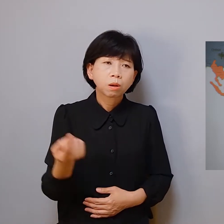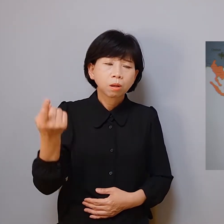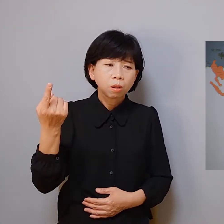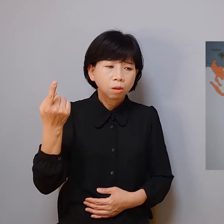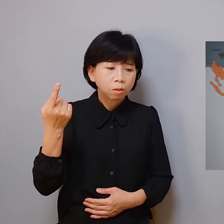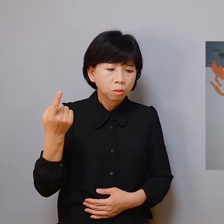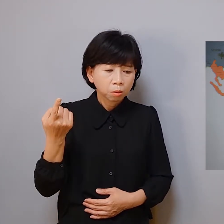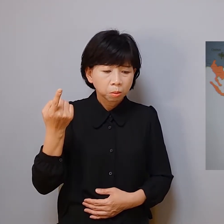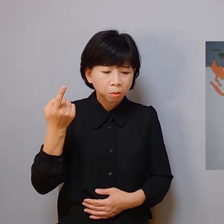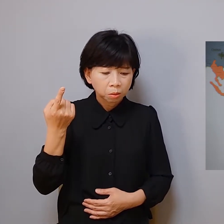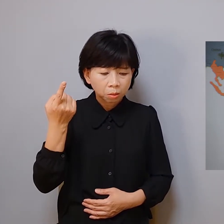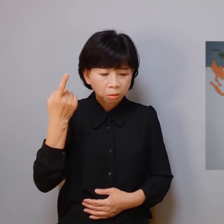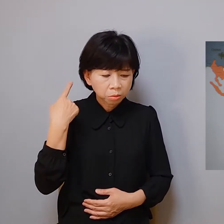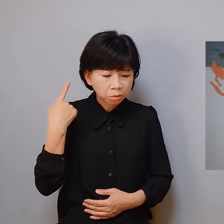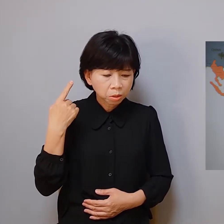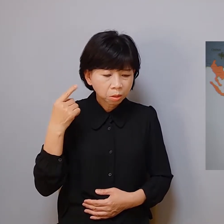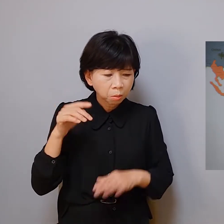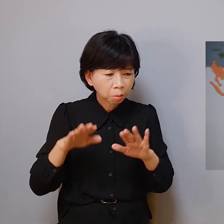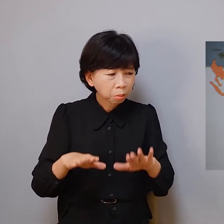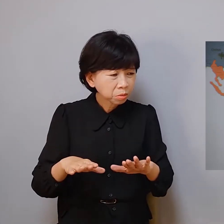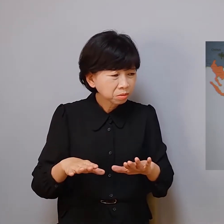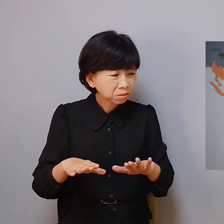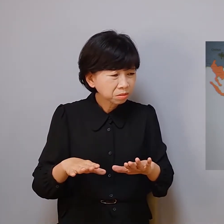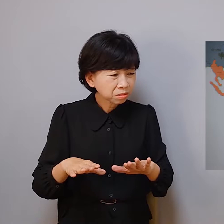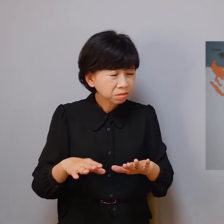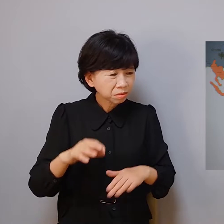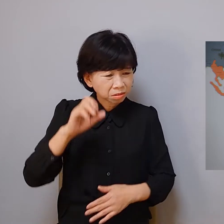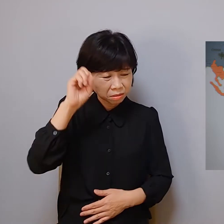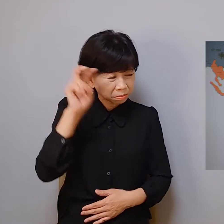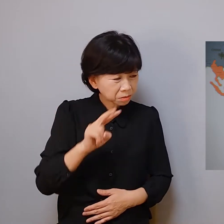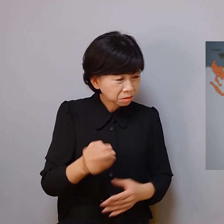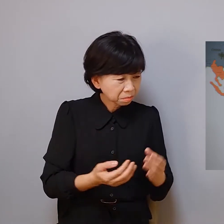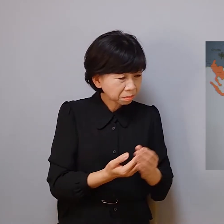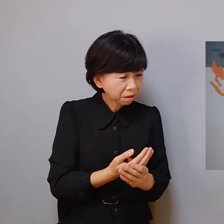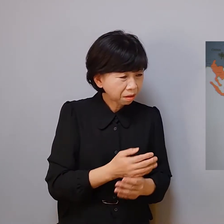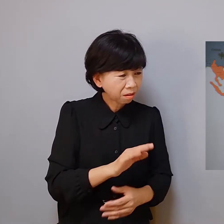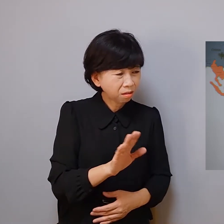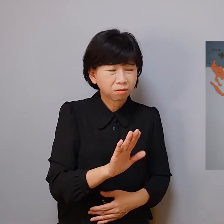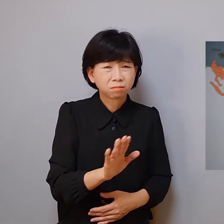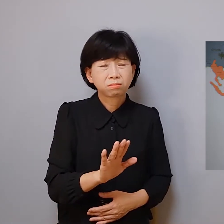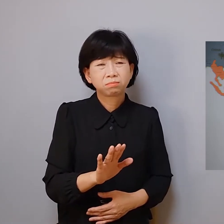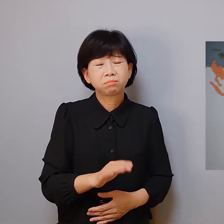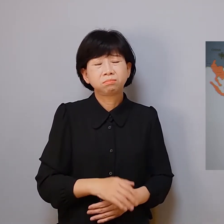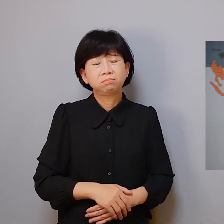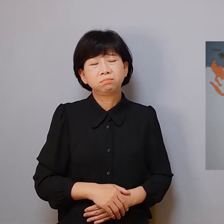사실 아닙니다. 하박국 시대의 사람들도 오늘을 사는 우리도